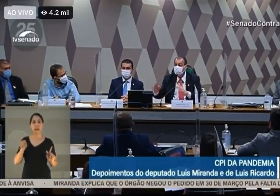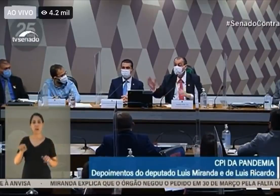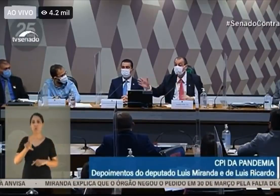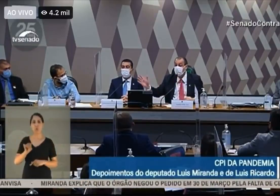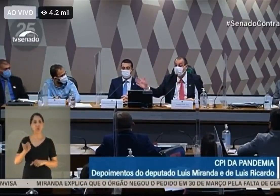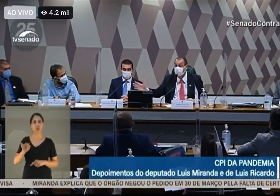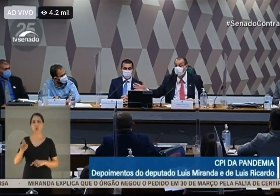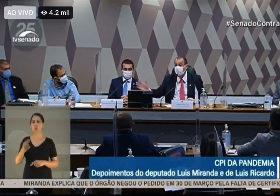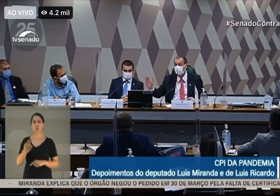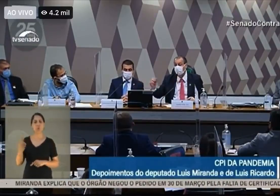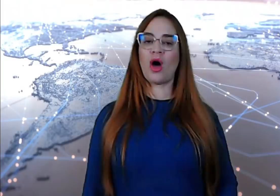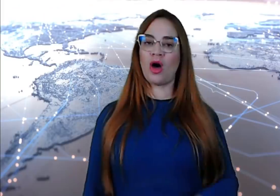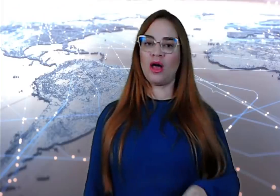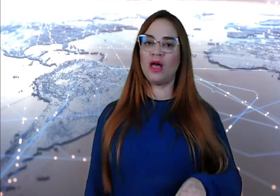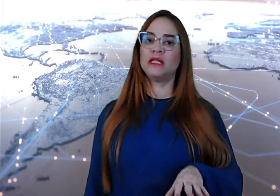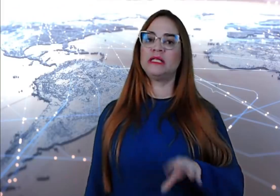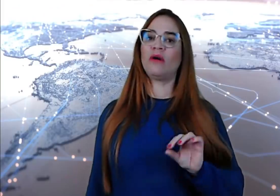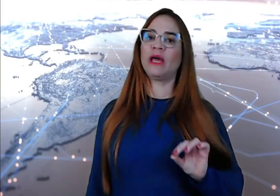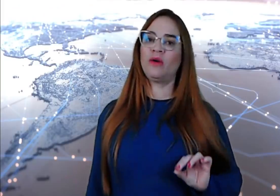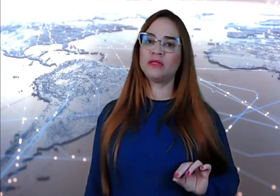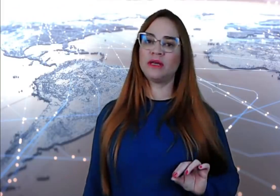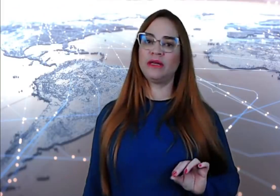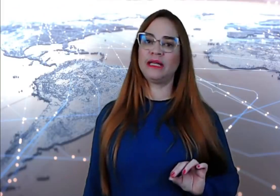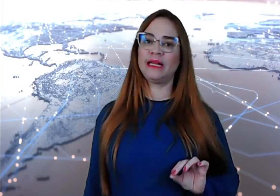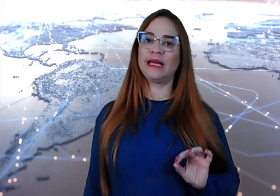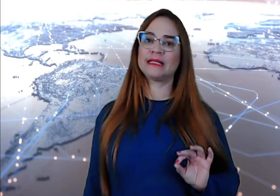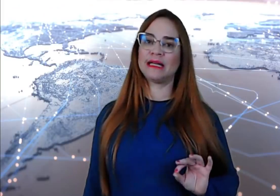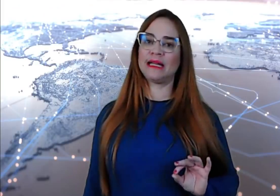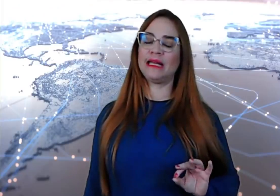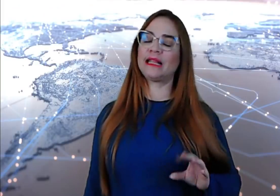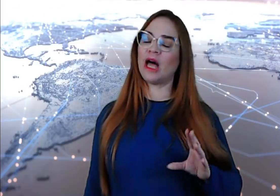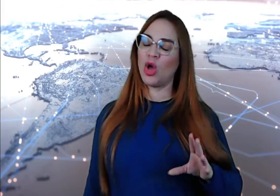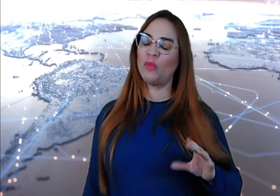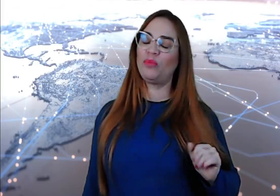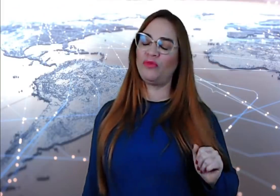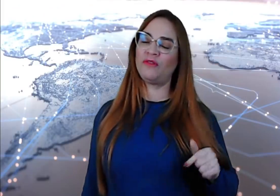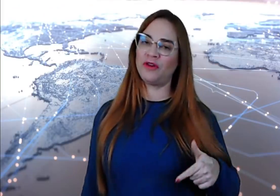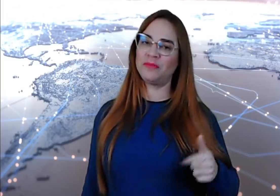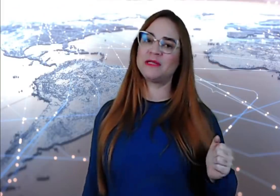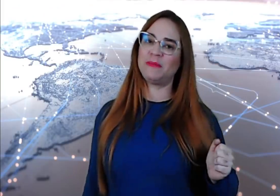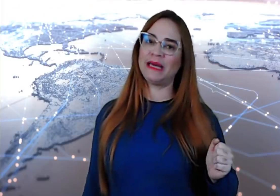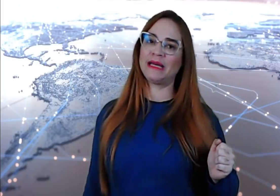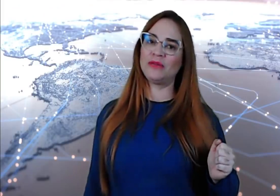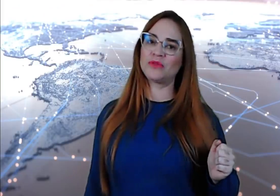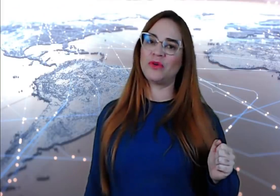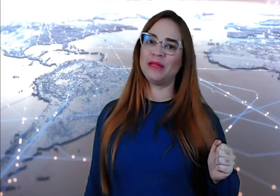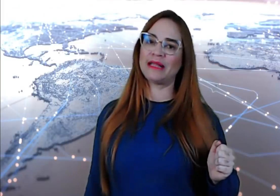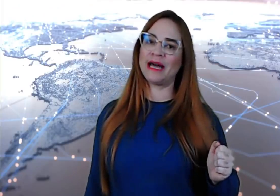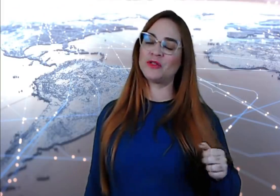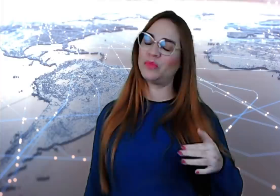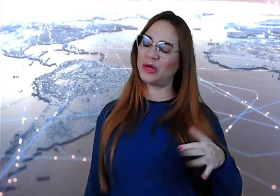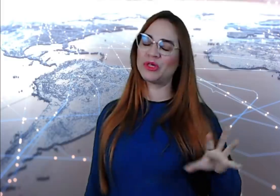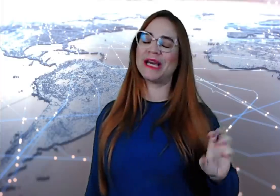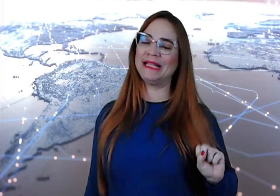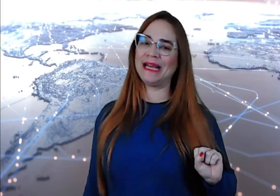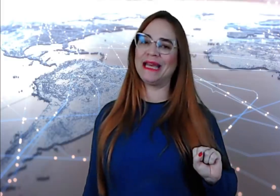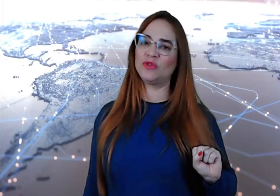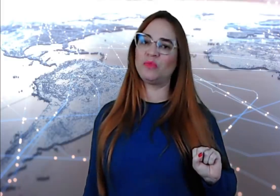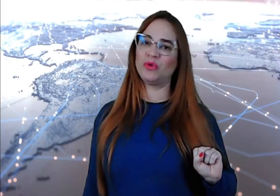disse pra ele. Ó, se alguém conseguiu entender essa treta, por favor, me explica aqui nos comentários, porque eu já entreguei os pontos